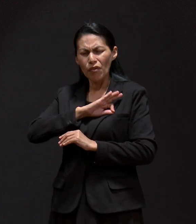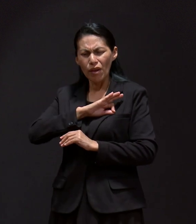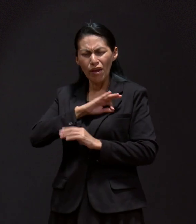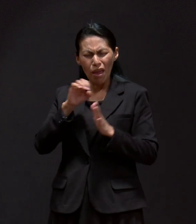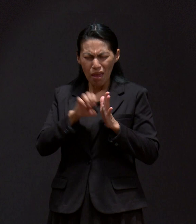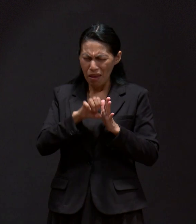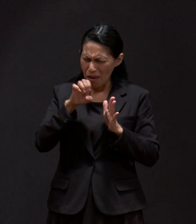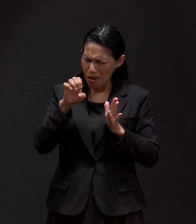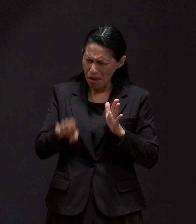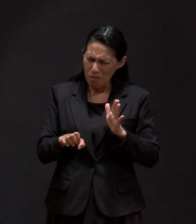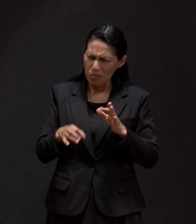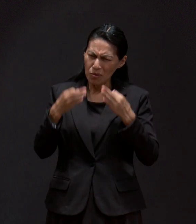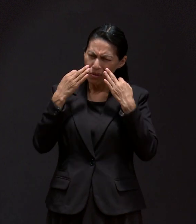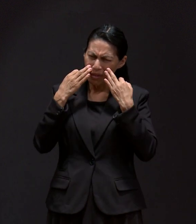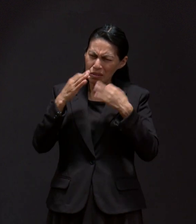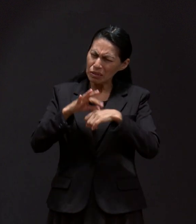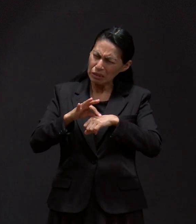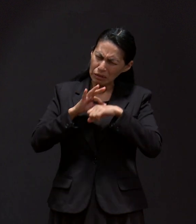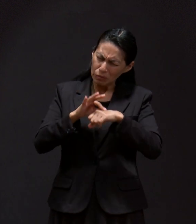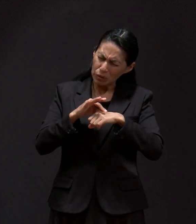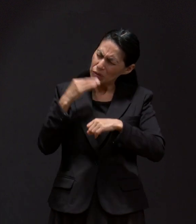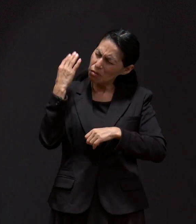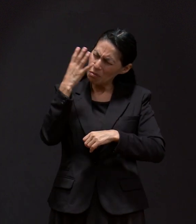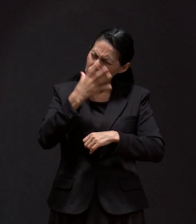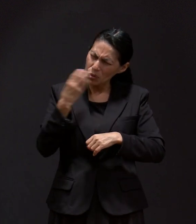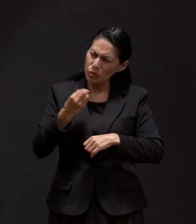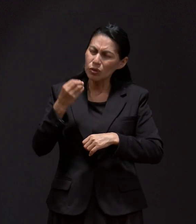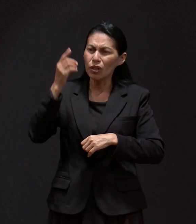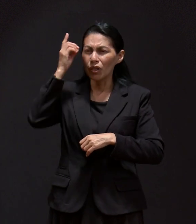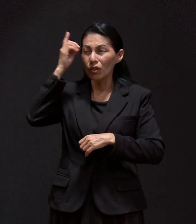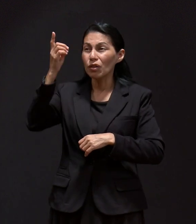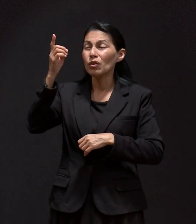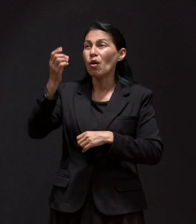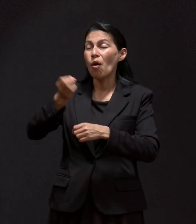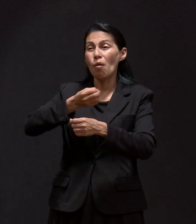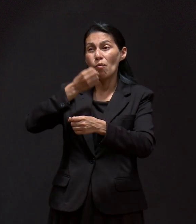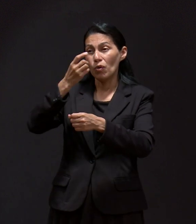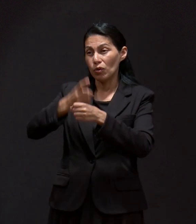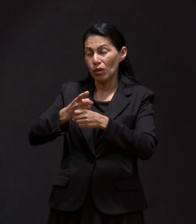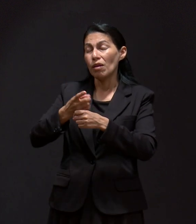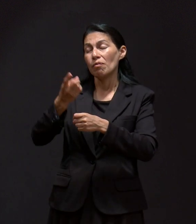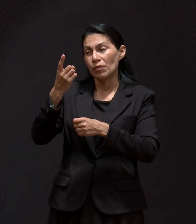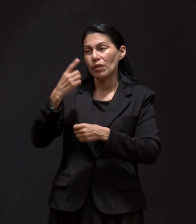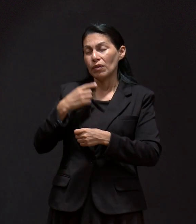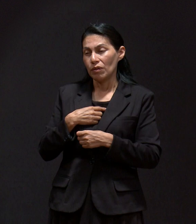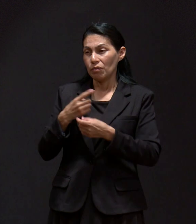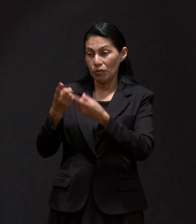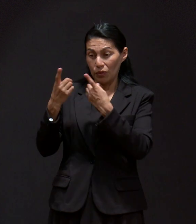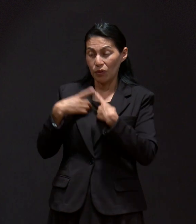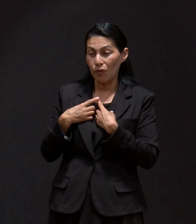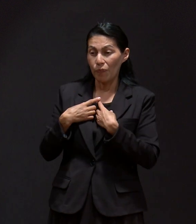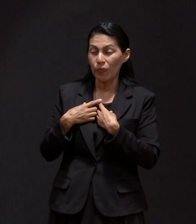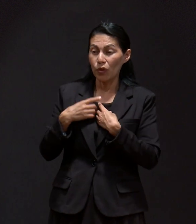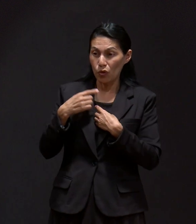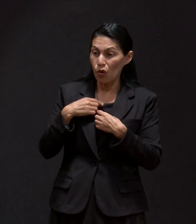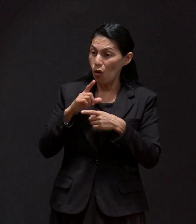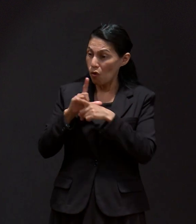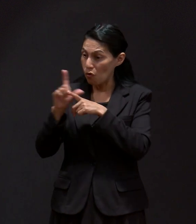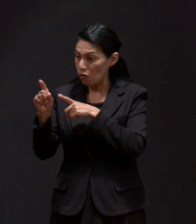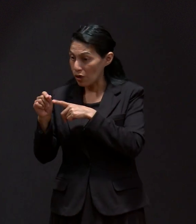ella tenemos muchos ejemplos muy buenos ejemplos de ella así que dios me concedió pastor yo fui hace un año